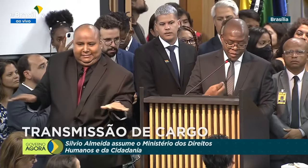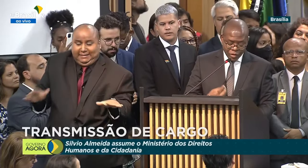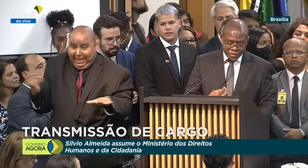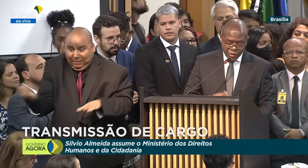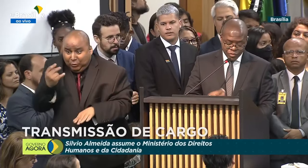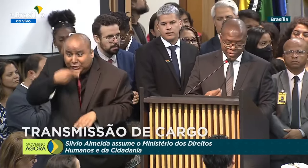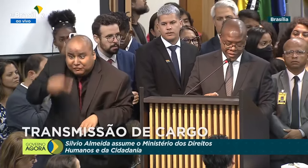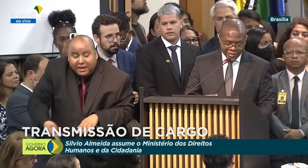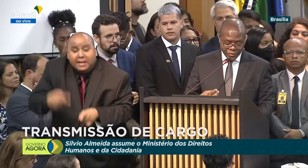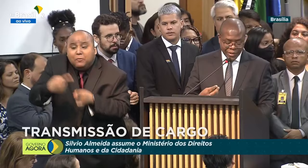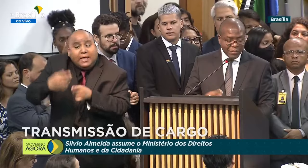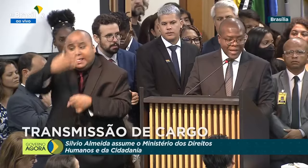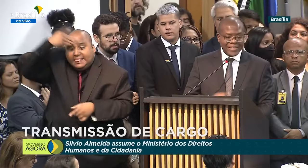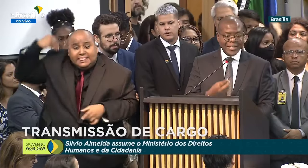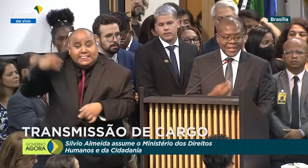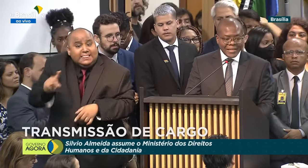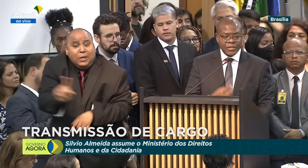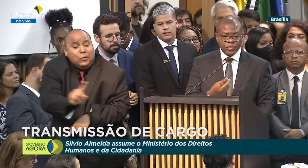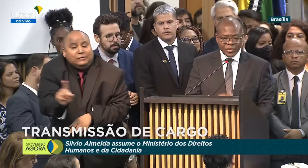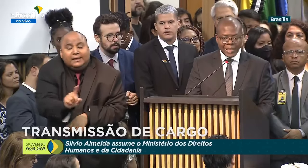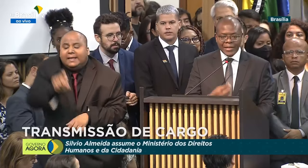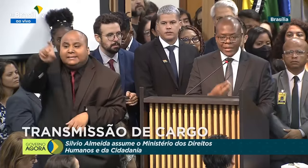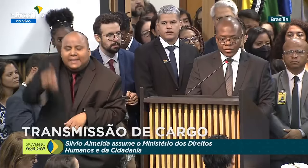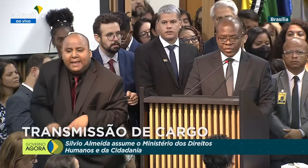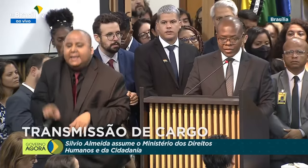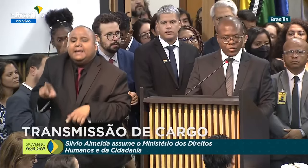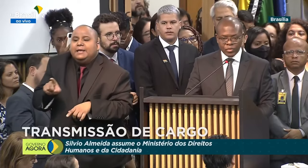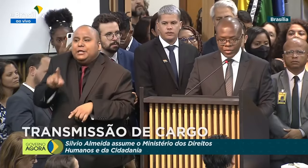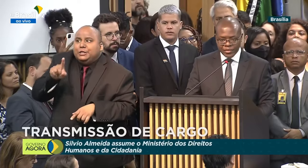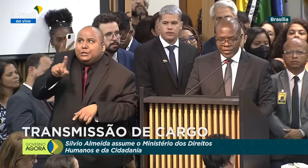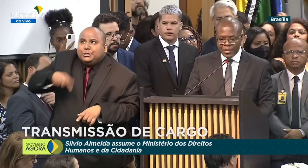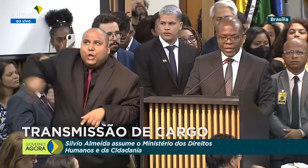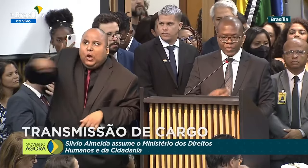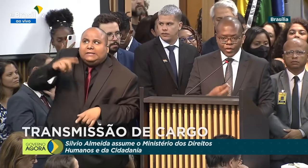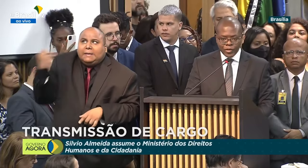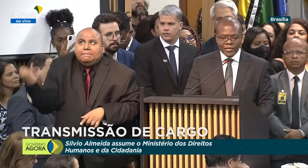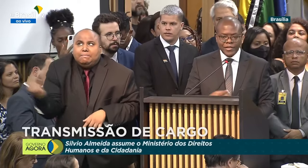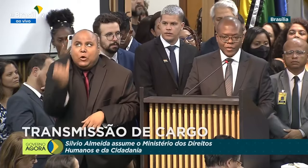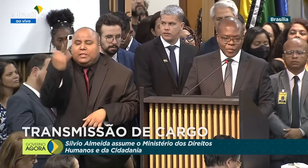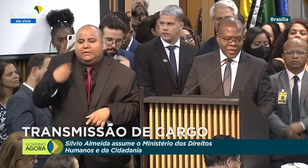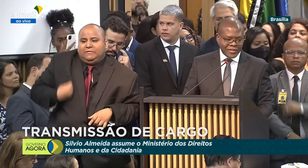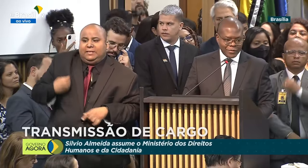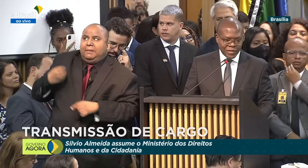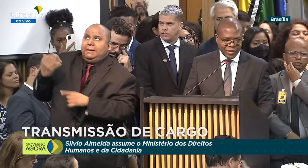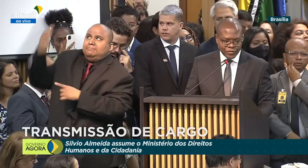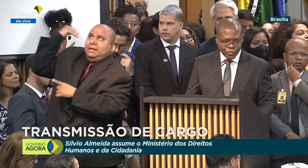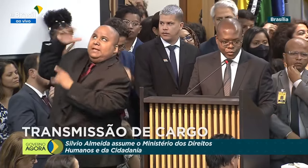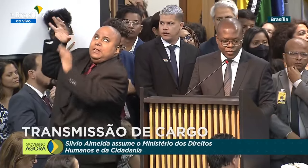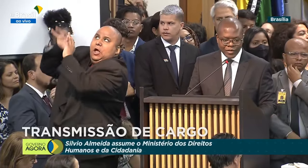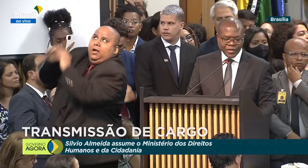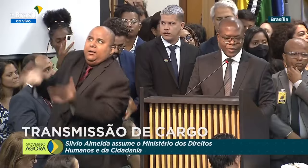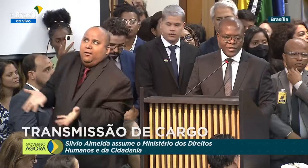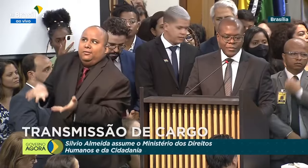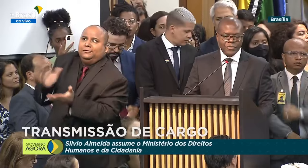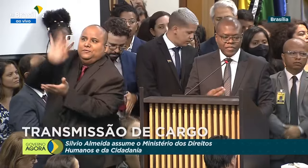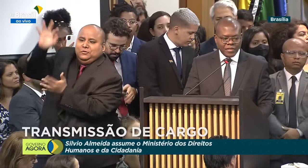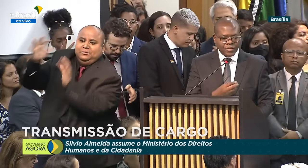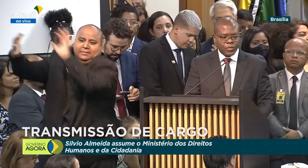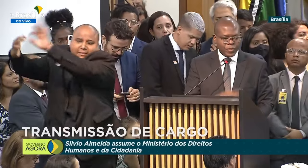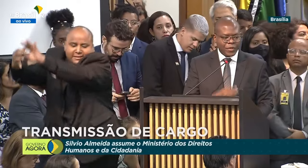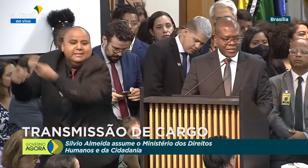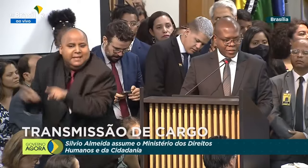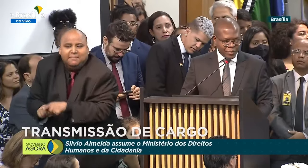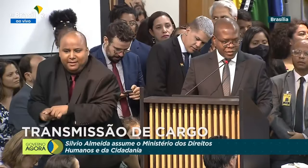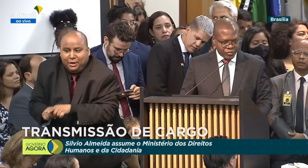importante dizer para que nós não nos esqueçamos jamais da grandiosidade das nossas lutas nós a conexão é com Passado Presente Futuro nós estamos